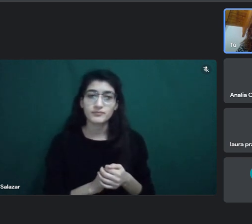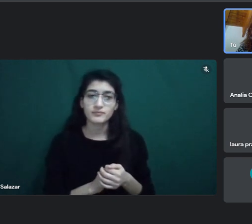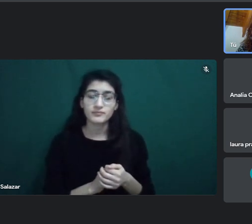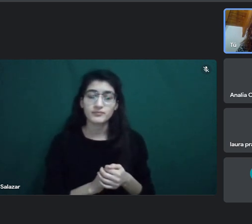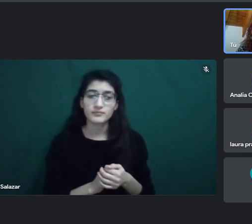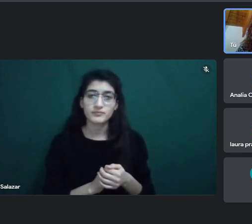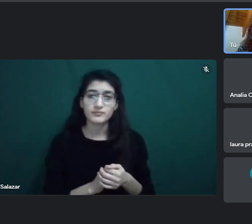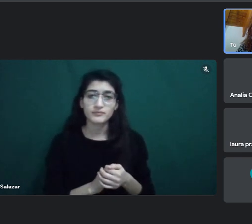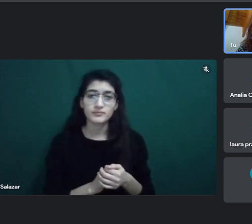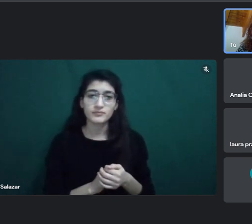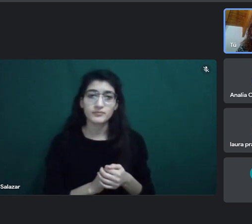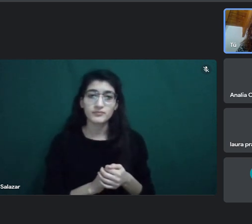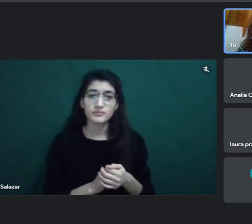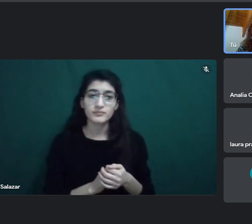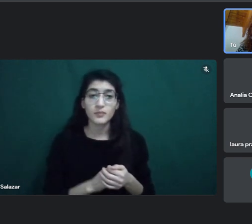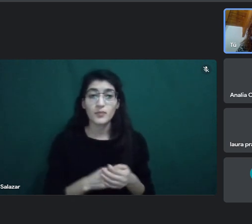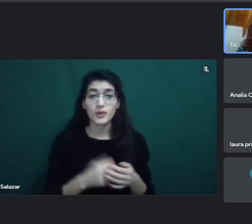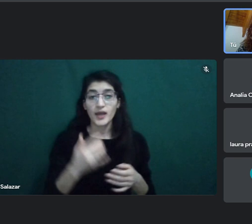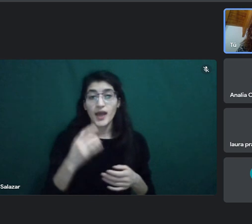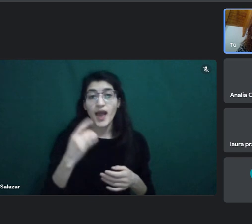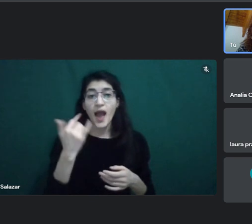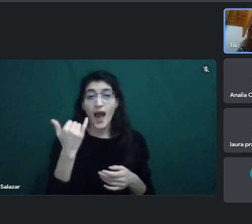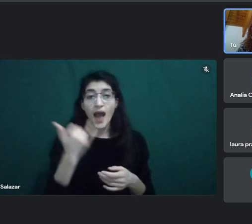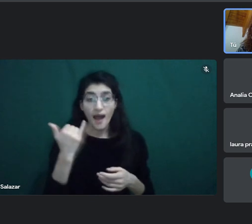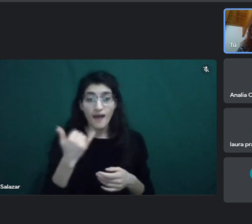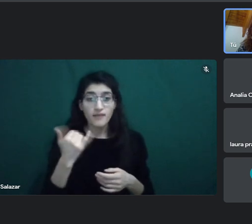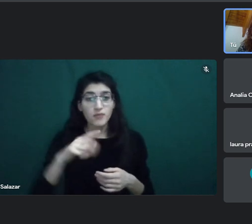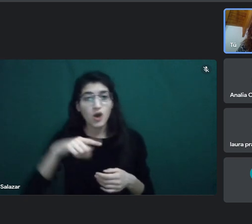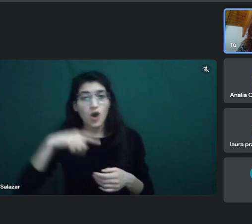Porque tengo otro planning que está en premodificador.